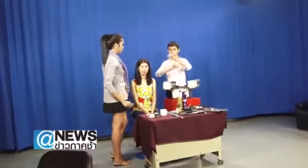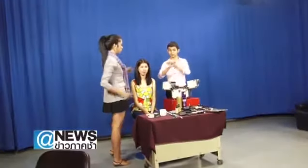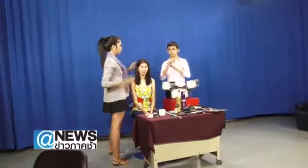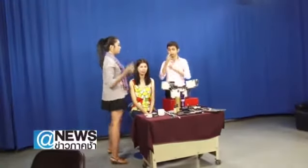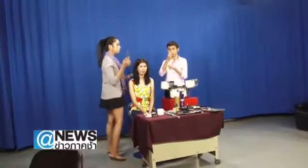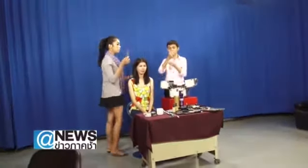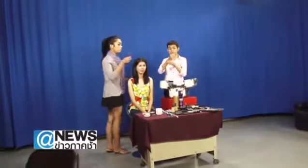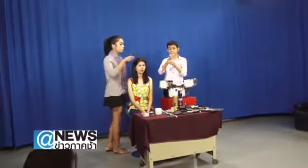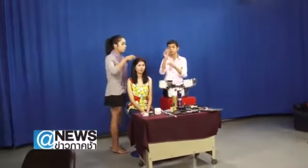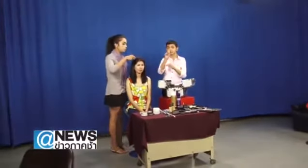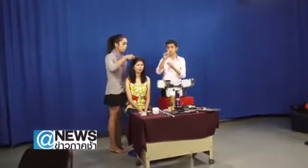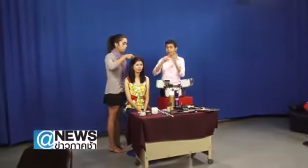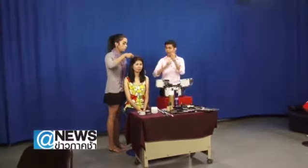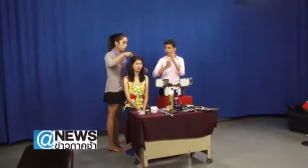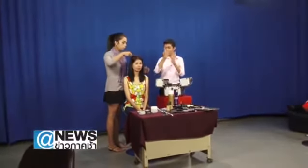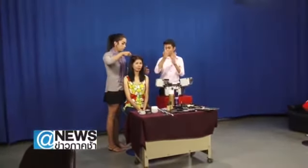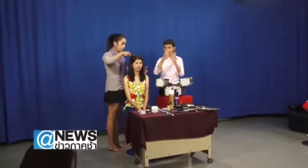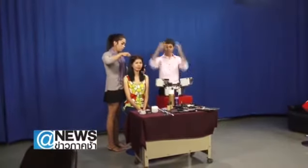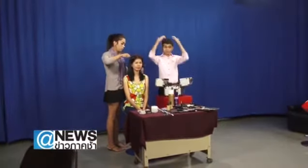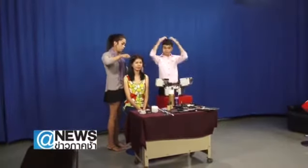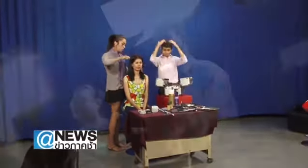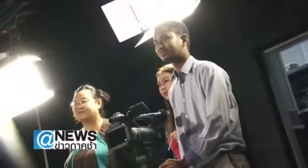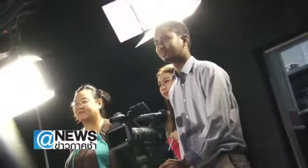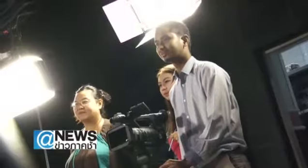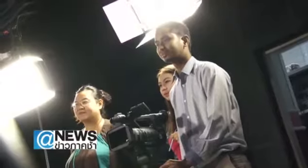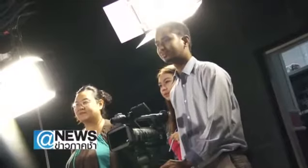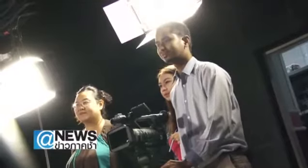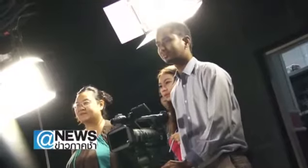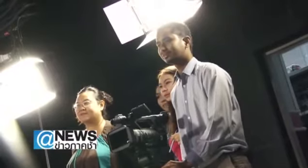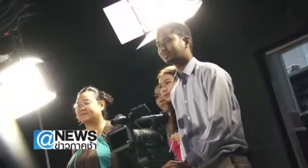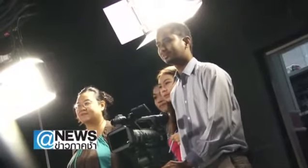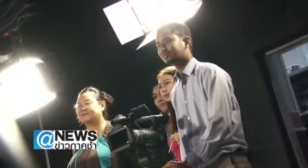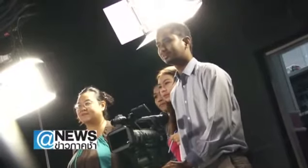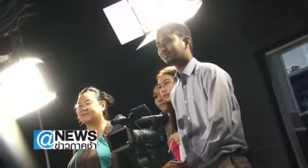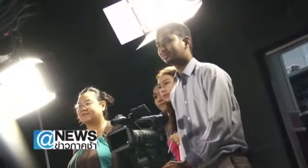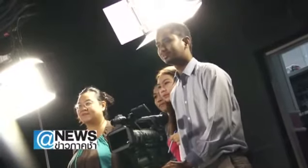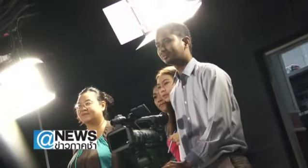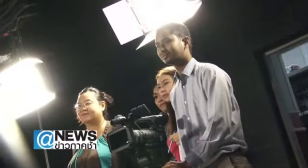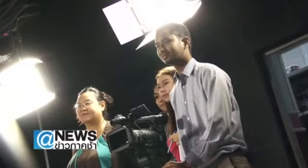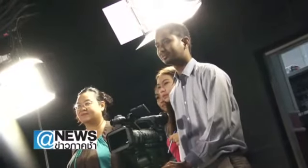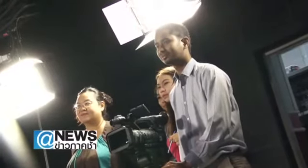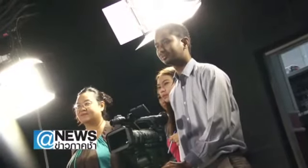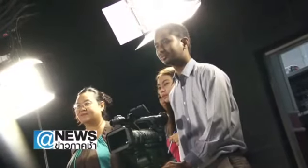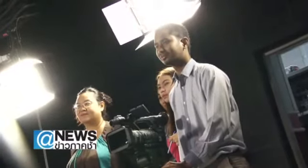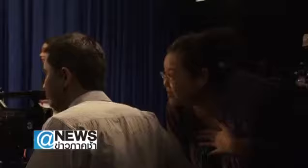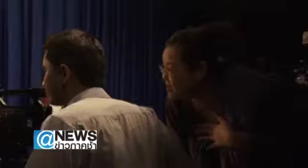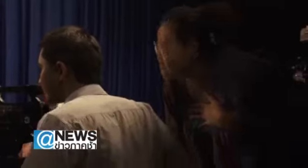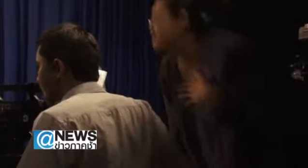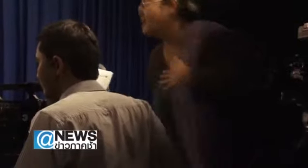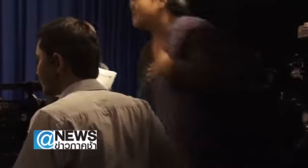เนี่ยดูกันเองหมดเลยเป็นทีมงานเองเขียนคิดบทเองหาข้อมูลเองก็มีอันนี้บางรายการซึ่งเราอยากให้เป็นอย่างนั้นในอนาค